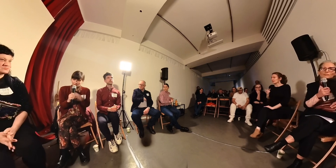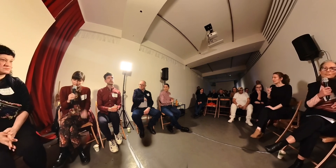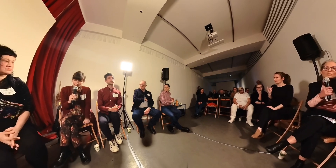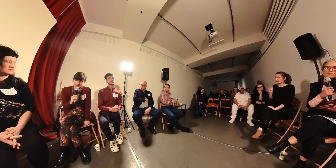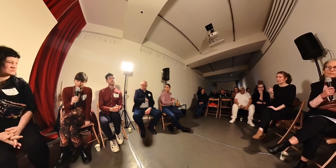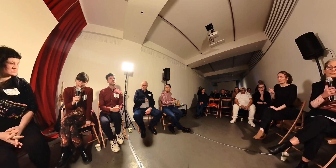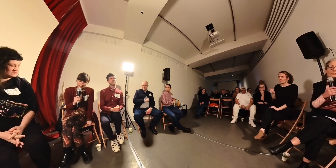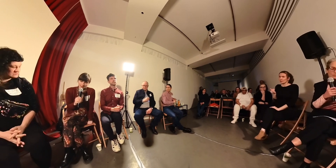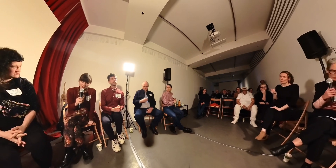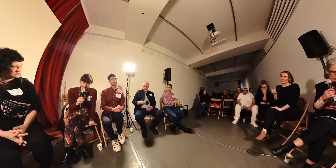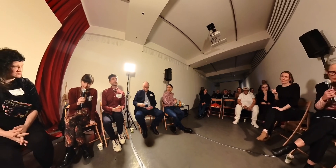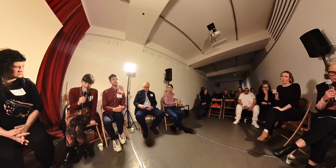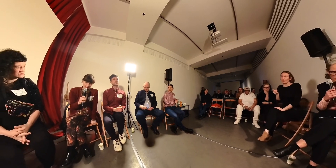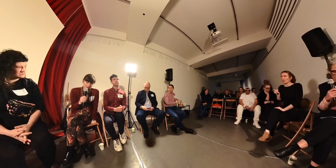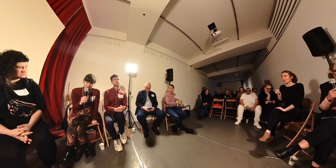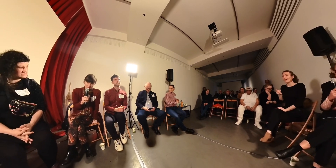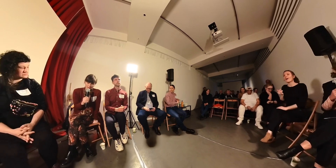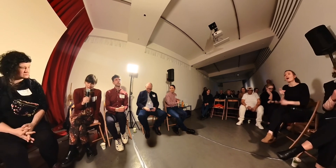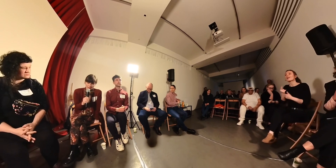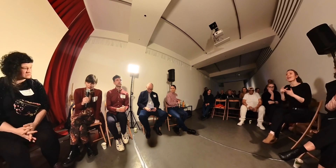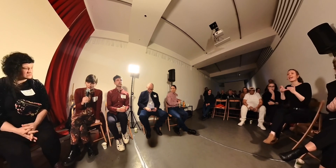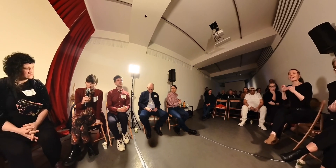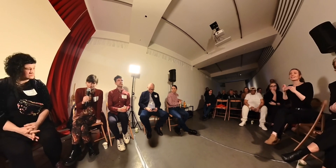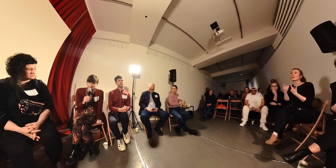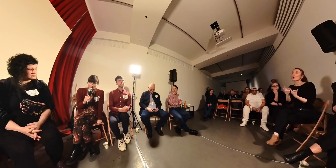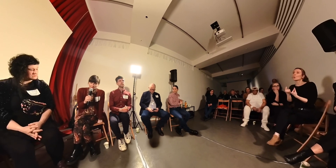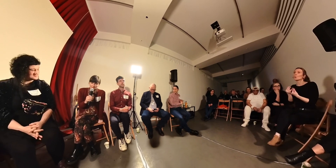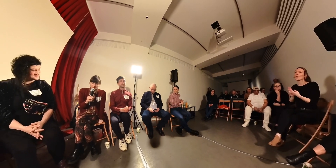Já jsem se k Editě vlastně dostala tak, že mě s ní